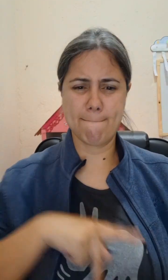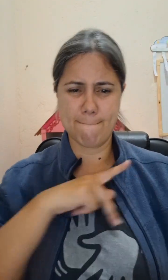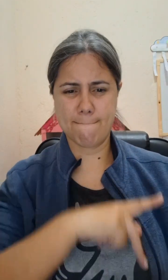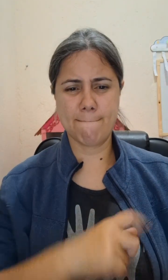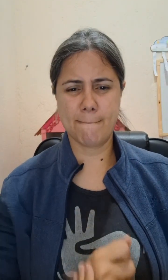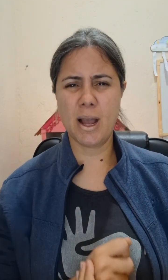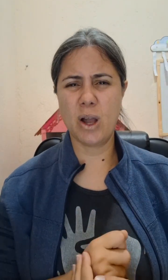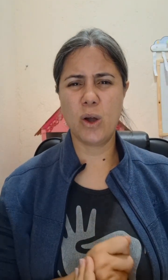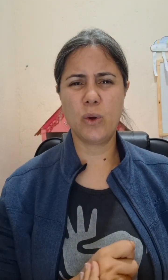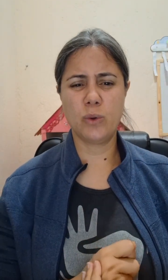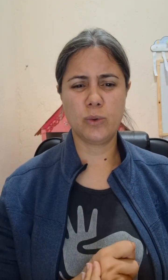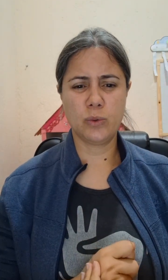Paulo,